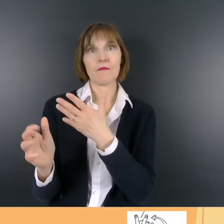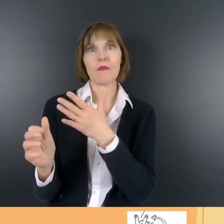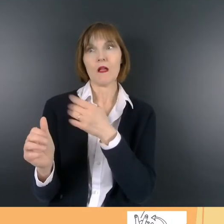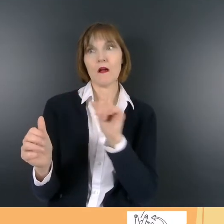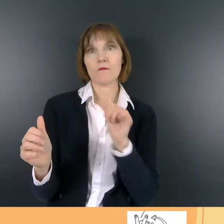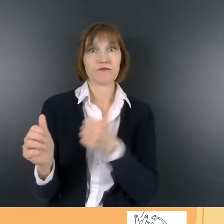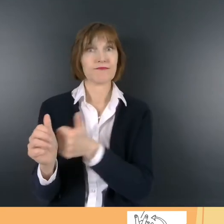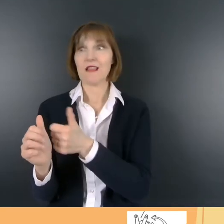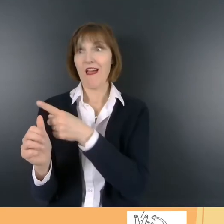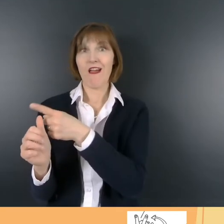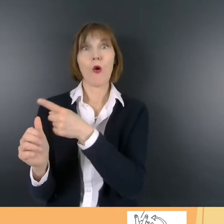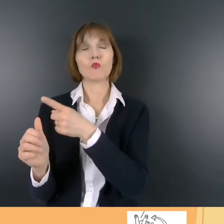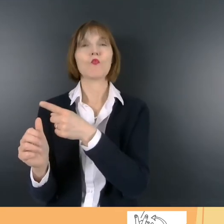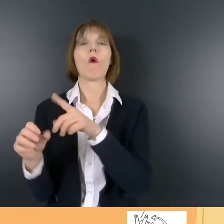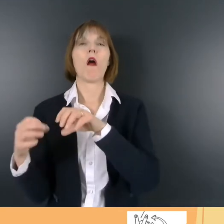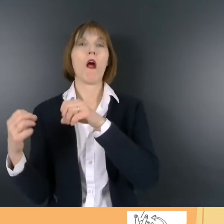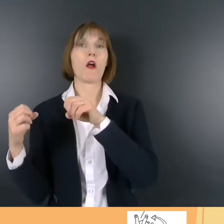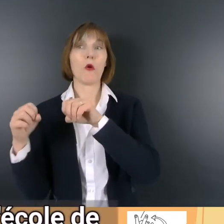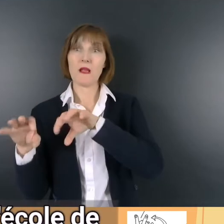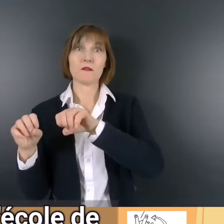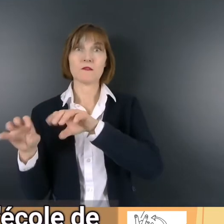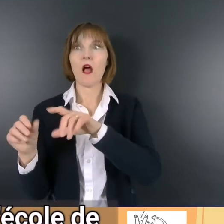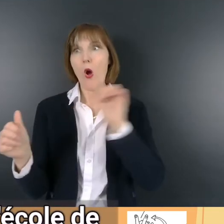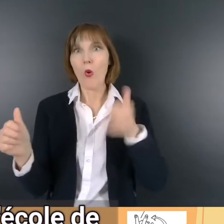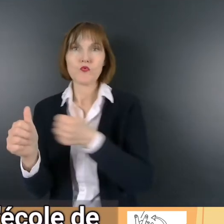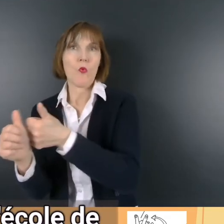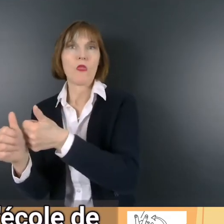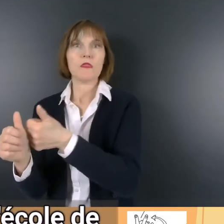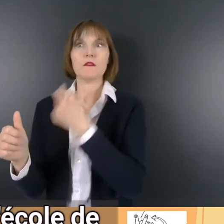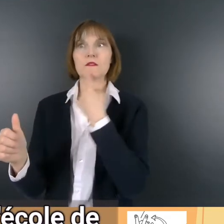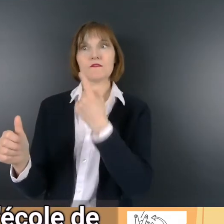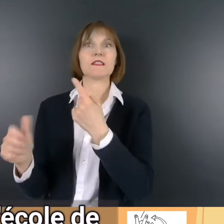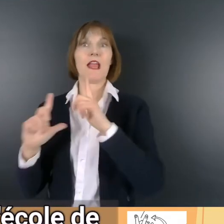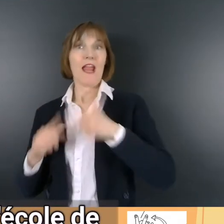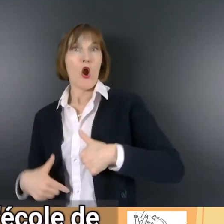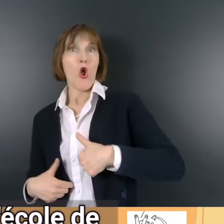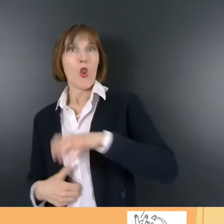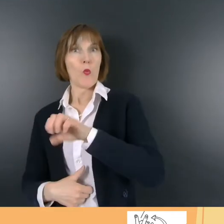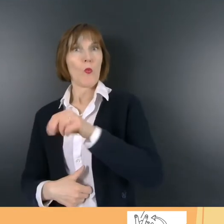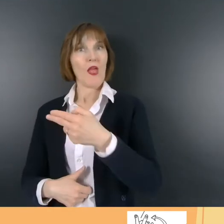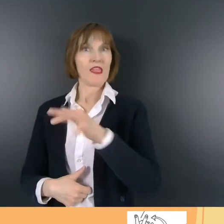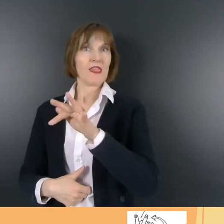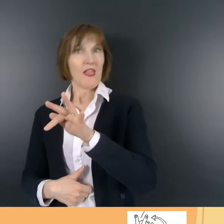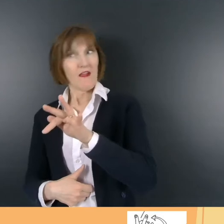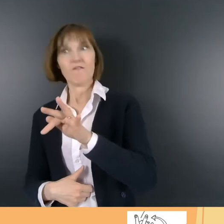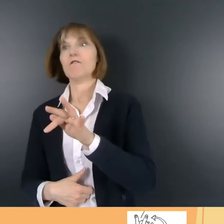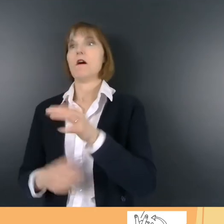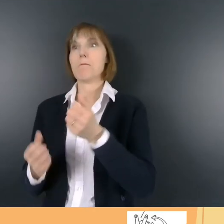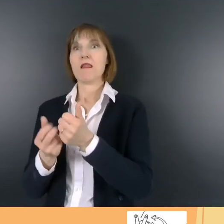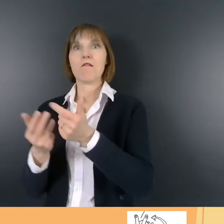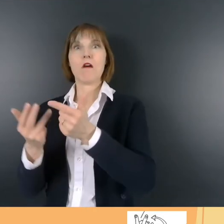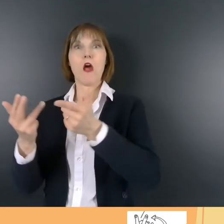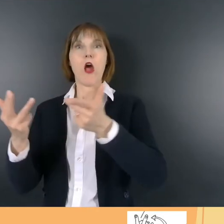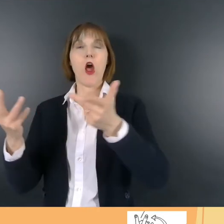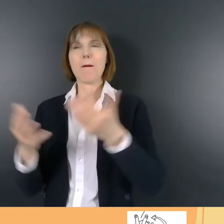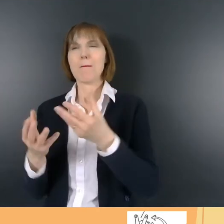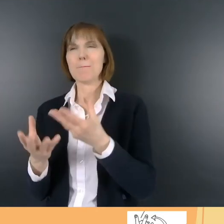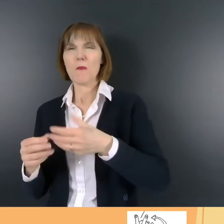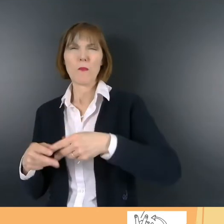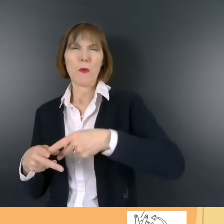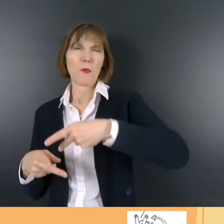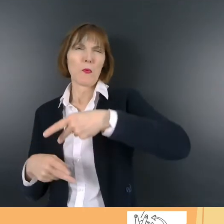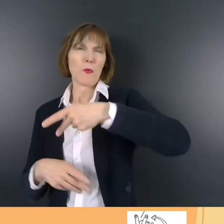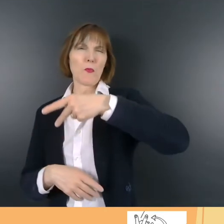cet enseignement-là et de permettre à l'école de se développer, de développer du contenu qui deviendra des